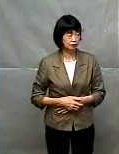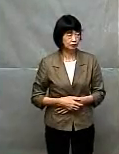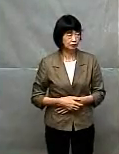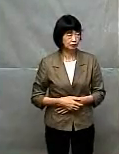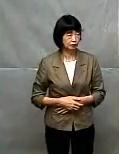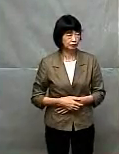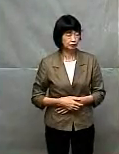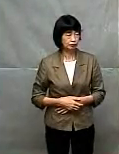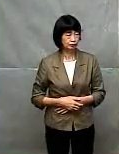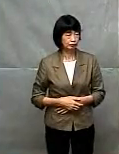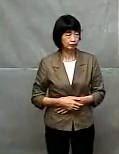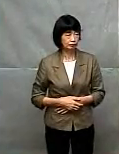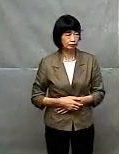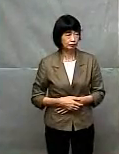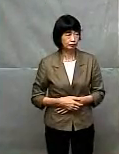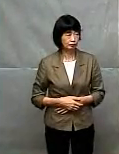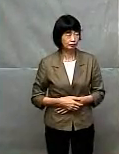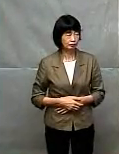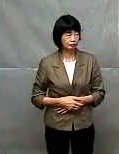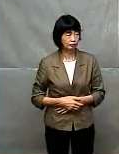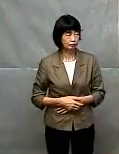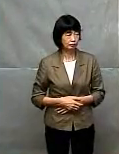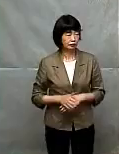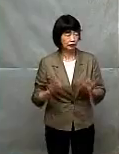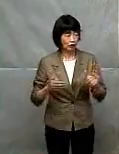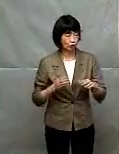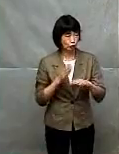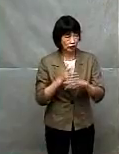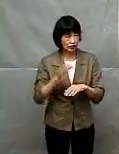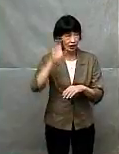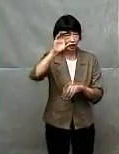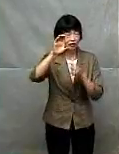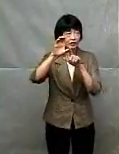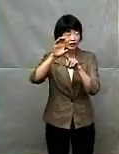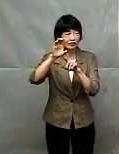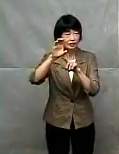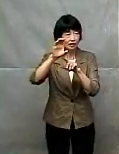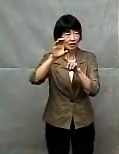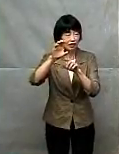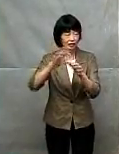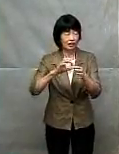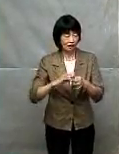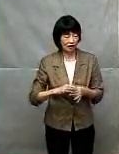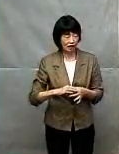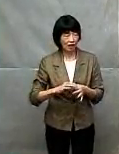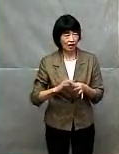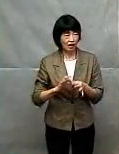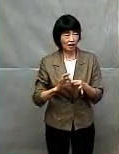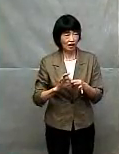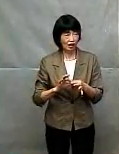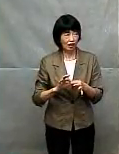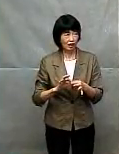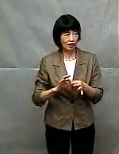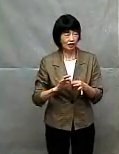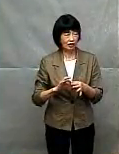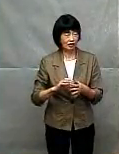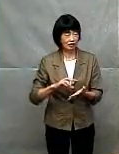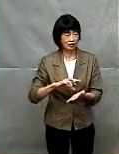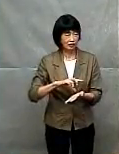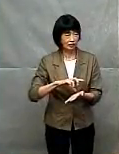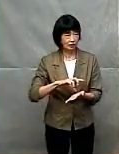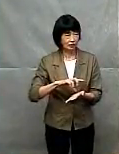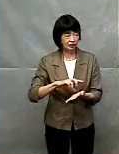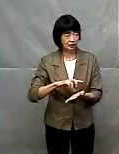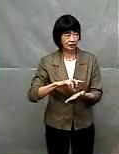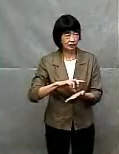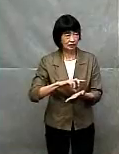まあ、羽越が前に来たことによって、地域的なですね、取り扱いに